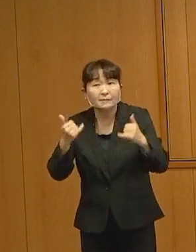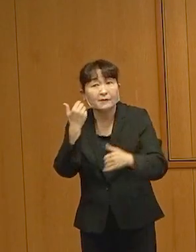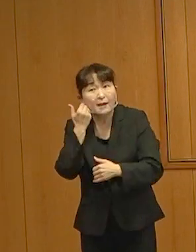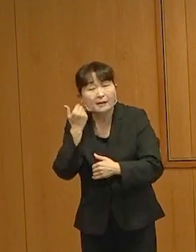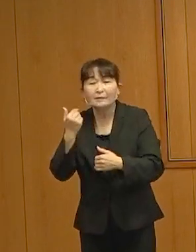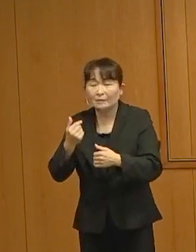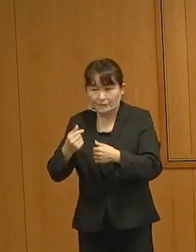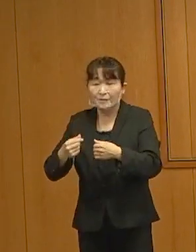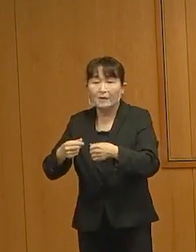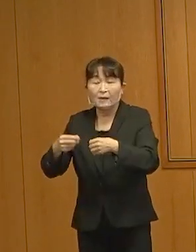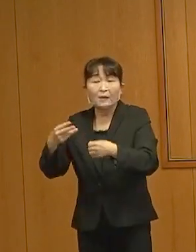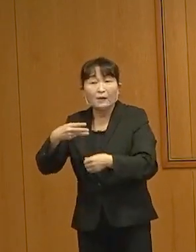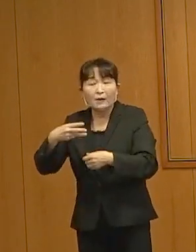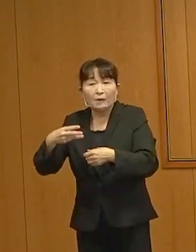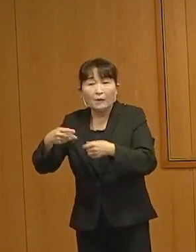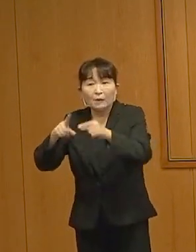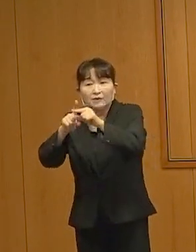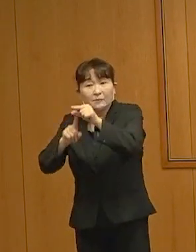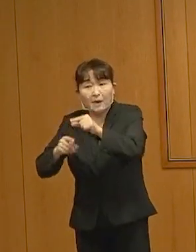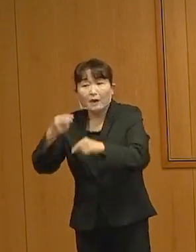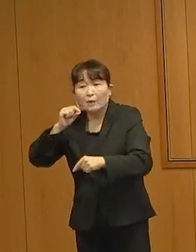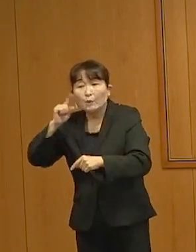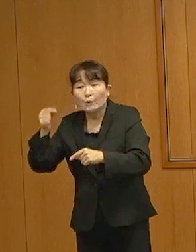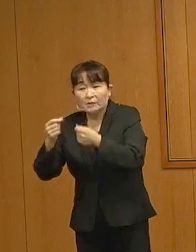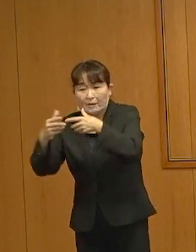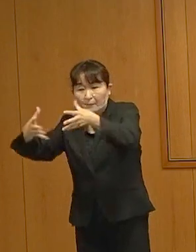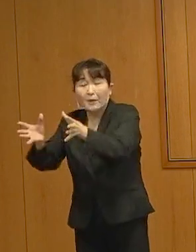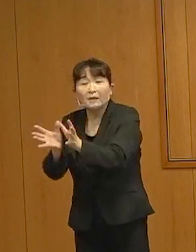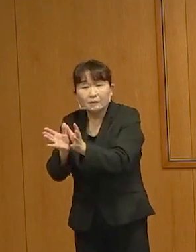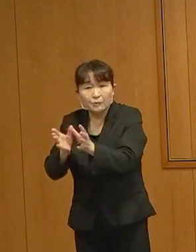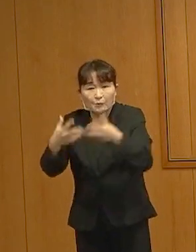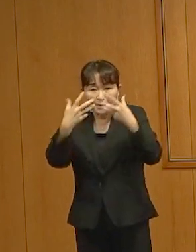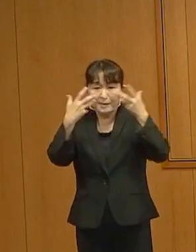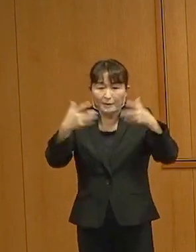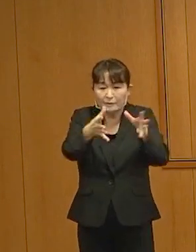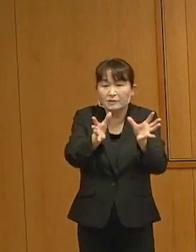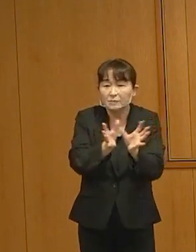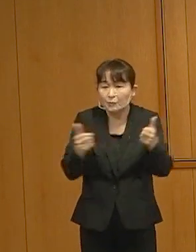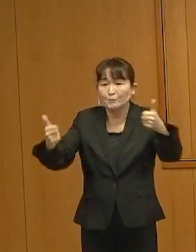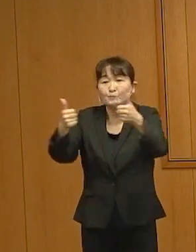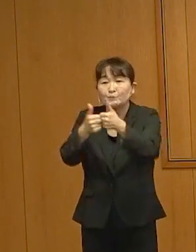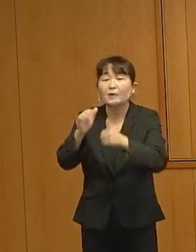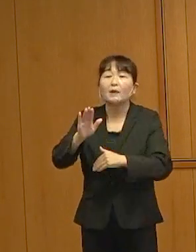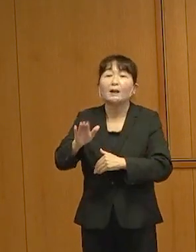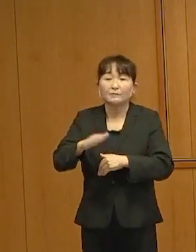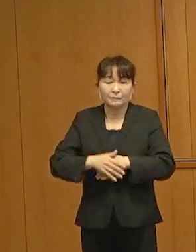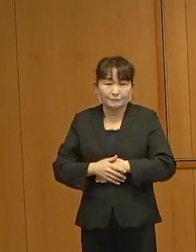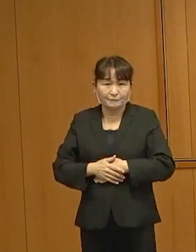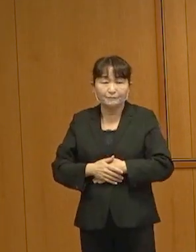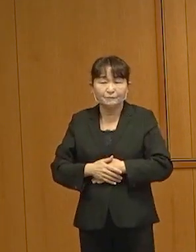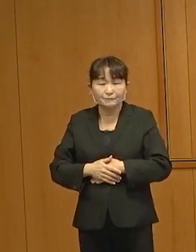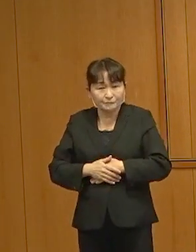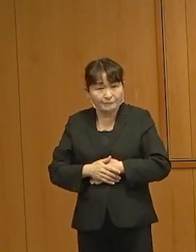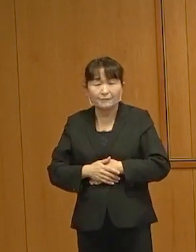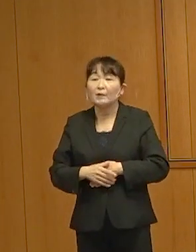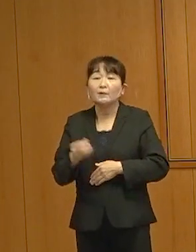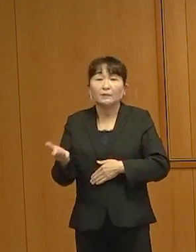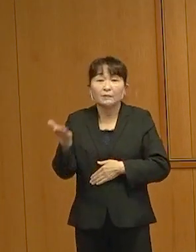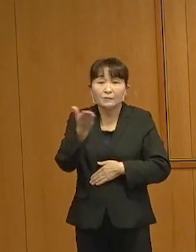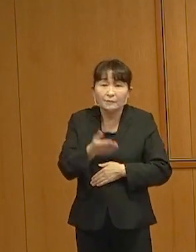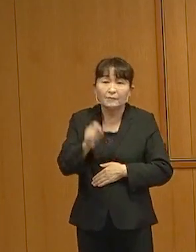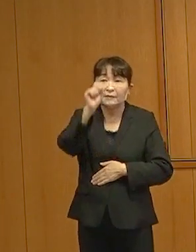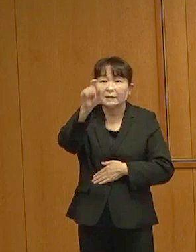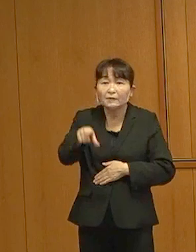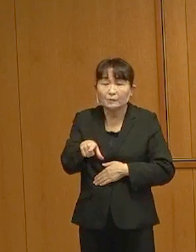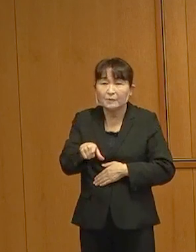と阪神タイガースでございます。さらには11日月曜日からでございますが、宮崎